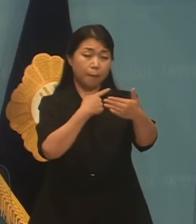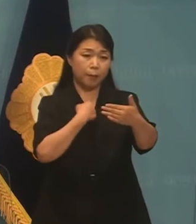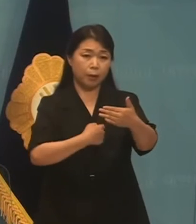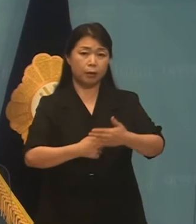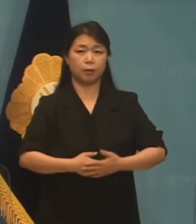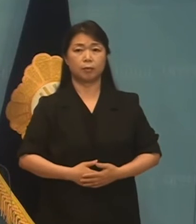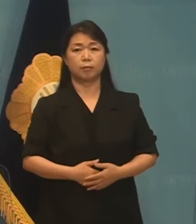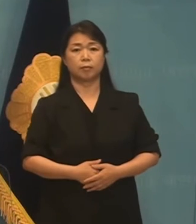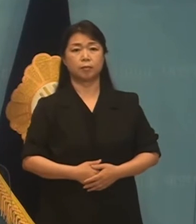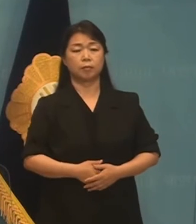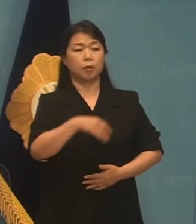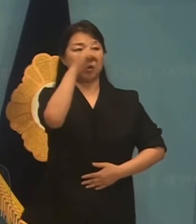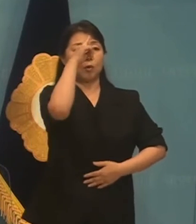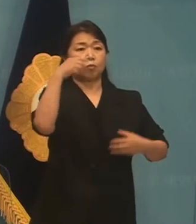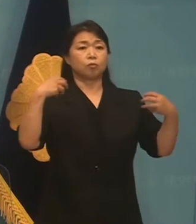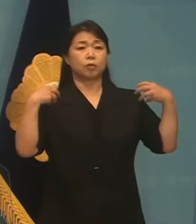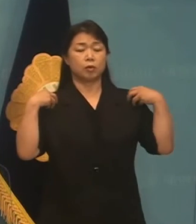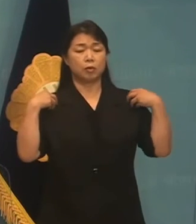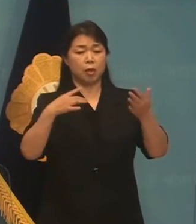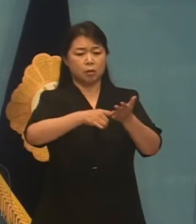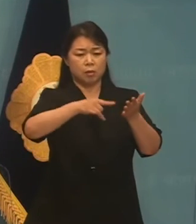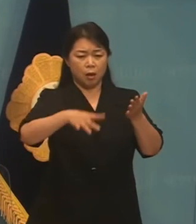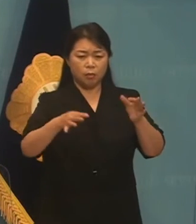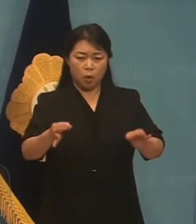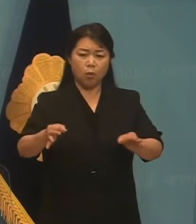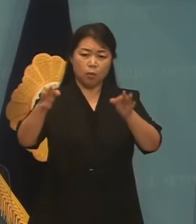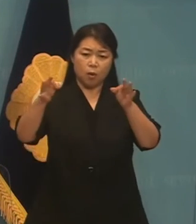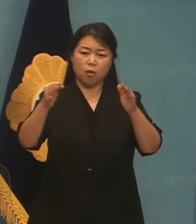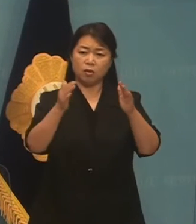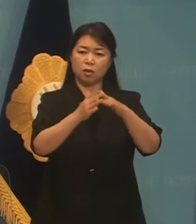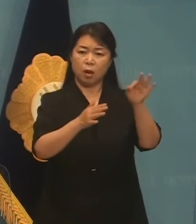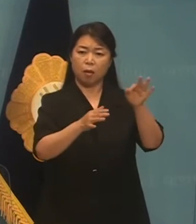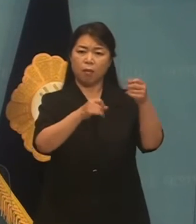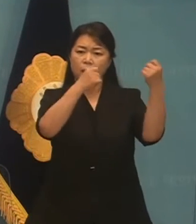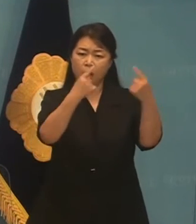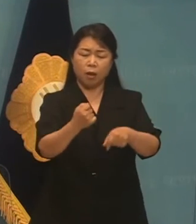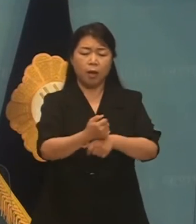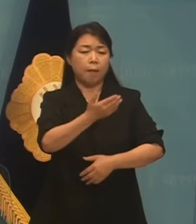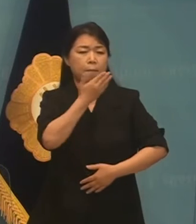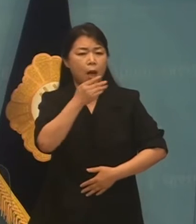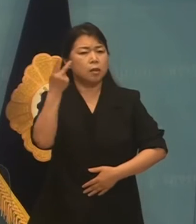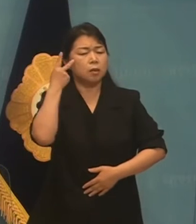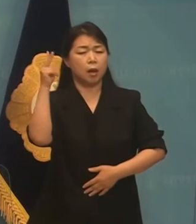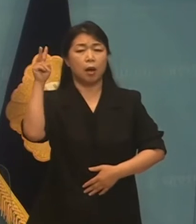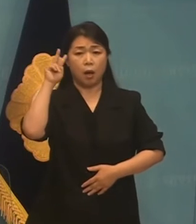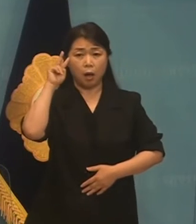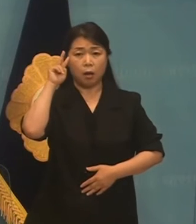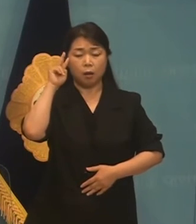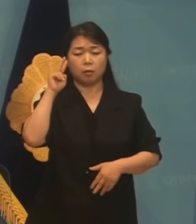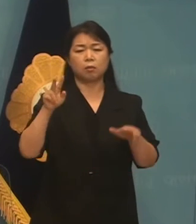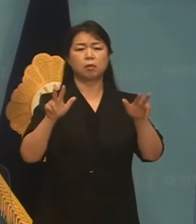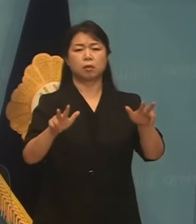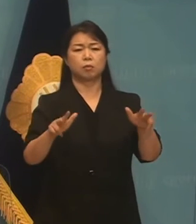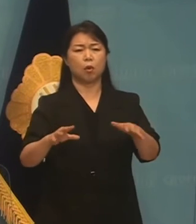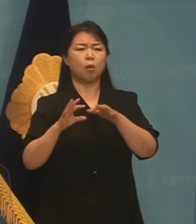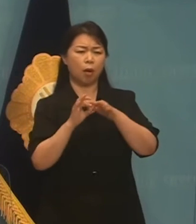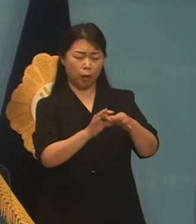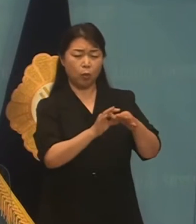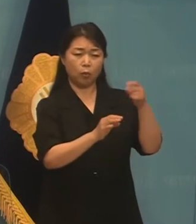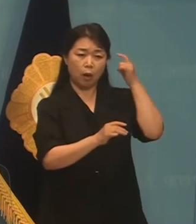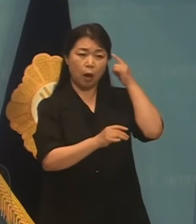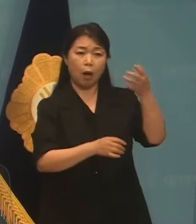때문입니다. 정부는 세금을 올리면 집값을 잡을 수 있다는 착각을 지금도